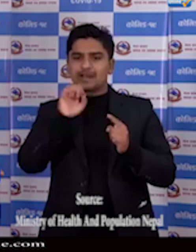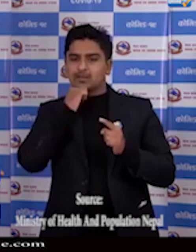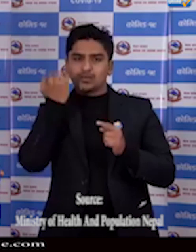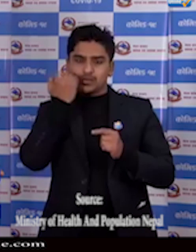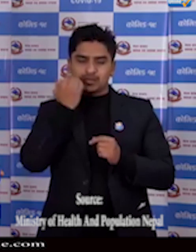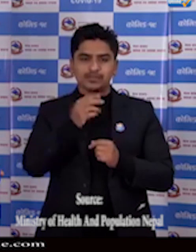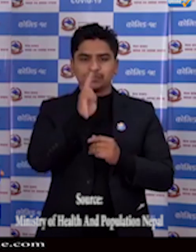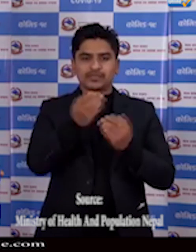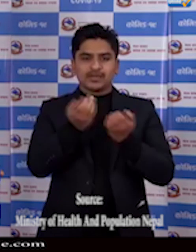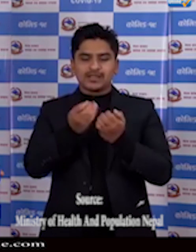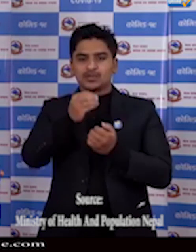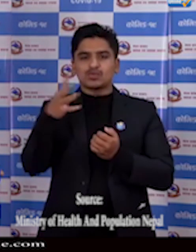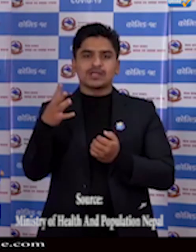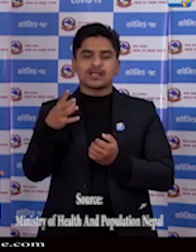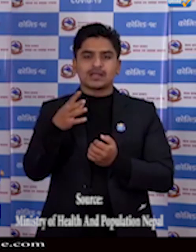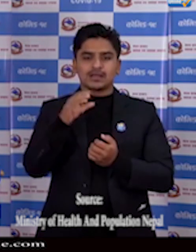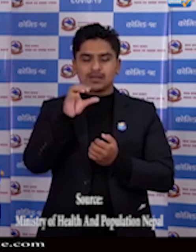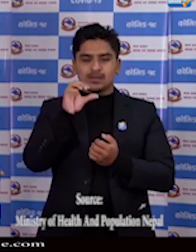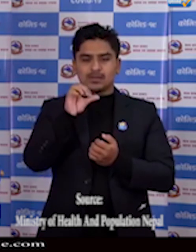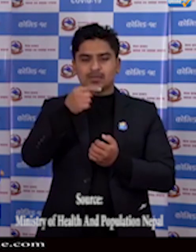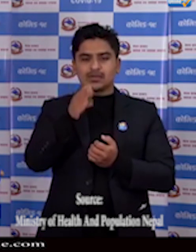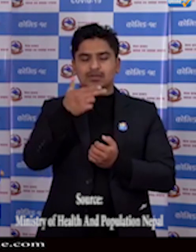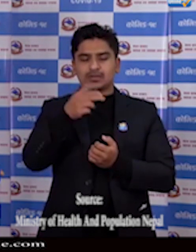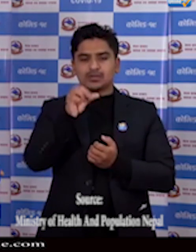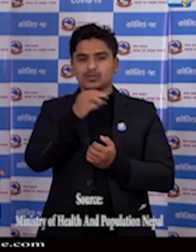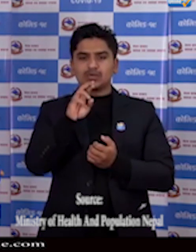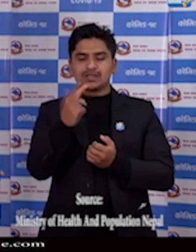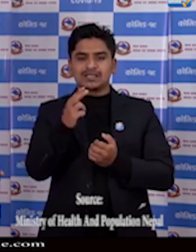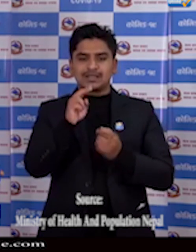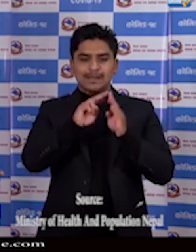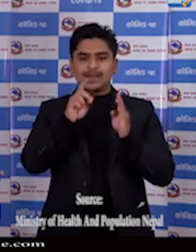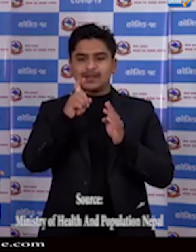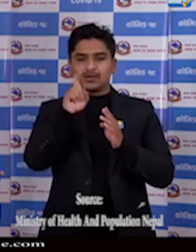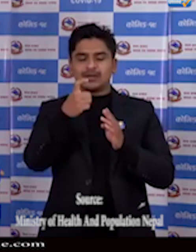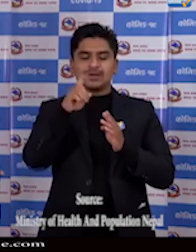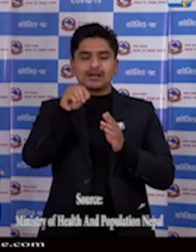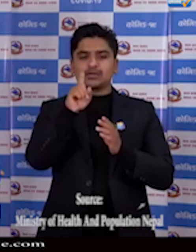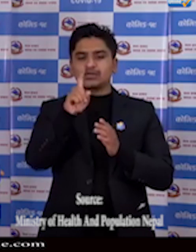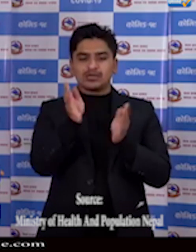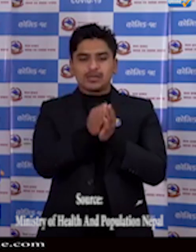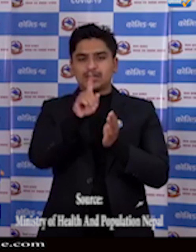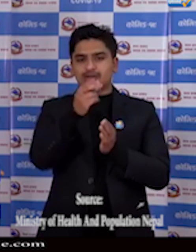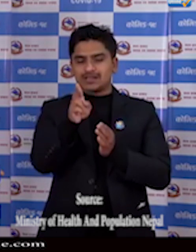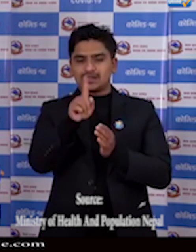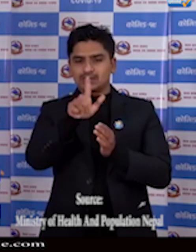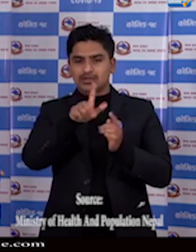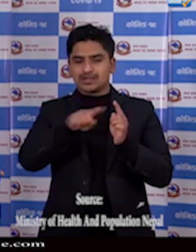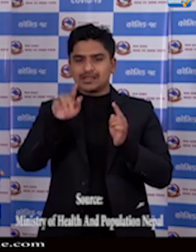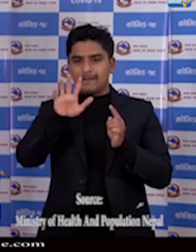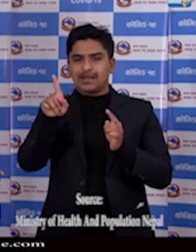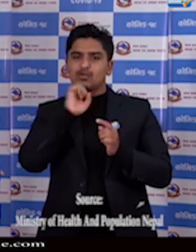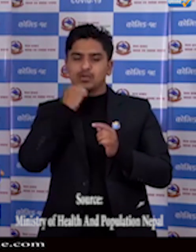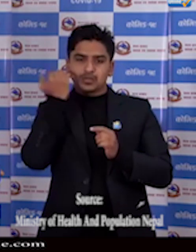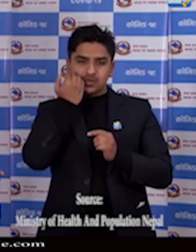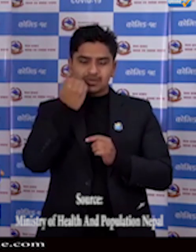उमेरका पुरुष, त्यसै गरी सुर्खेत पञ्चपुरी गुरुबाकोट भेरीगङ्गाका गरेर 10 जना 17 देखि 51 वर्ष उमेरका पुरुष,